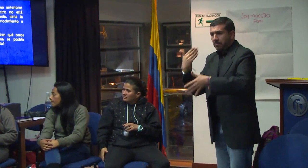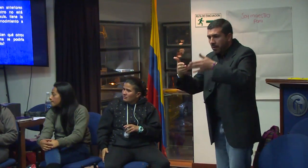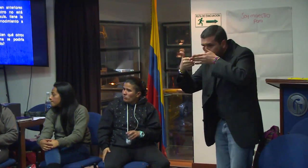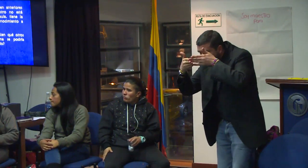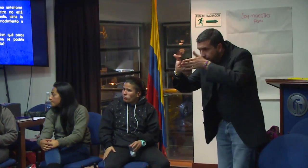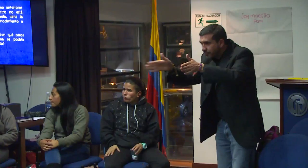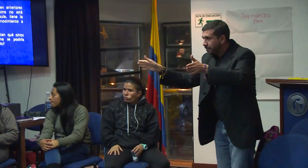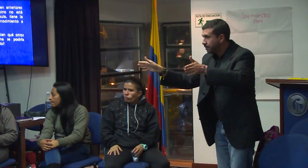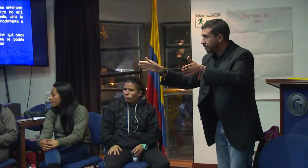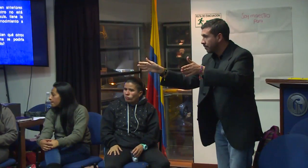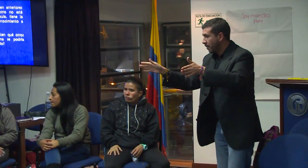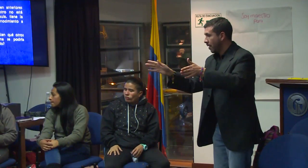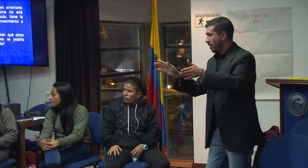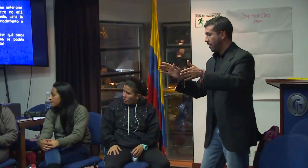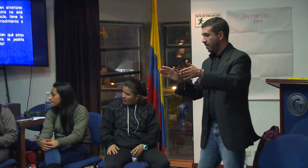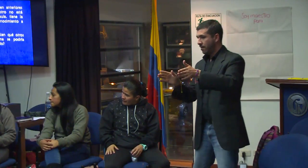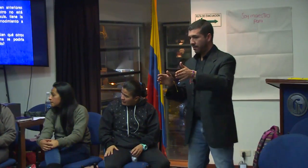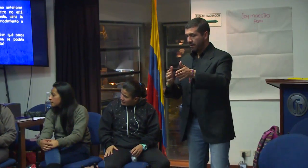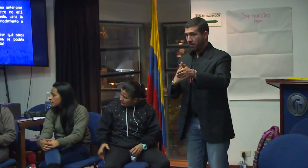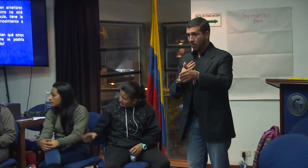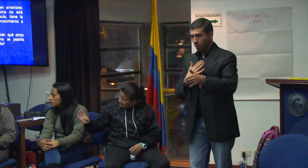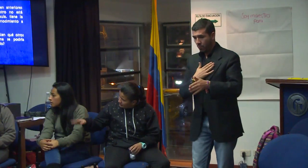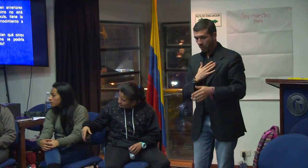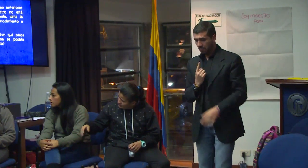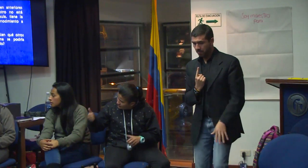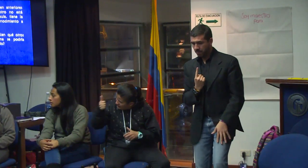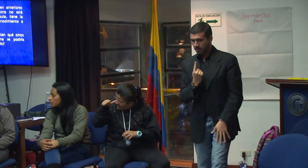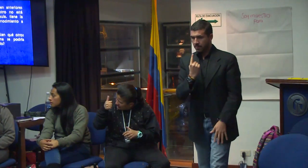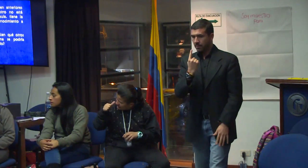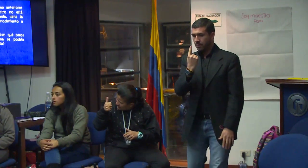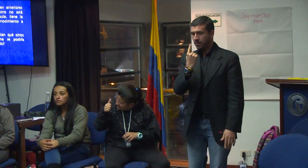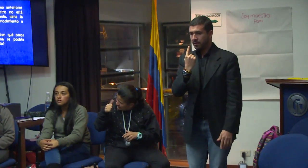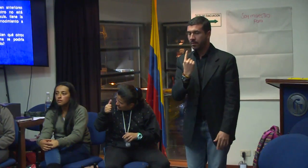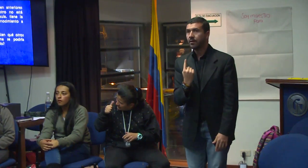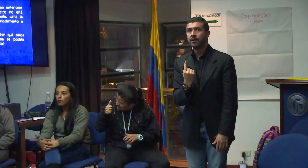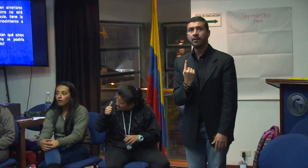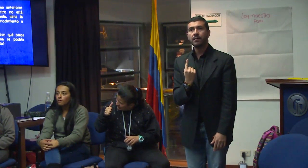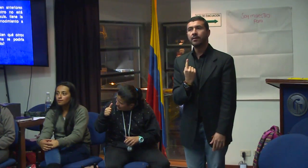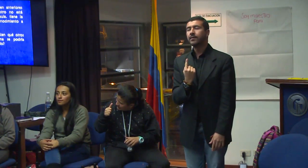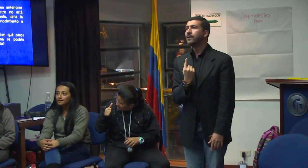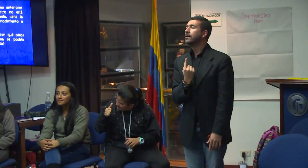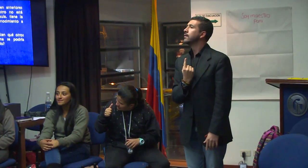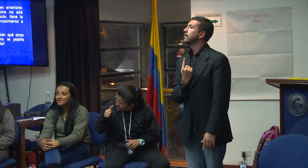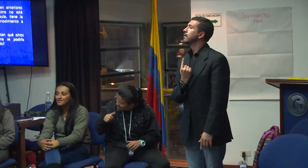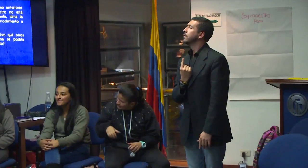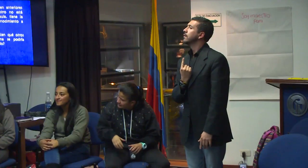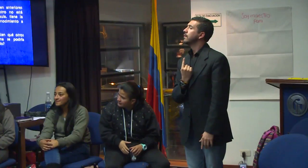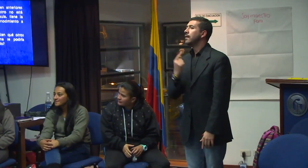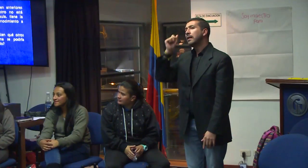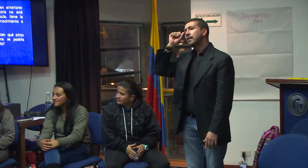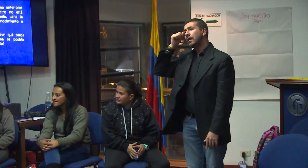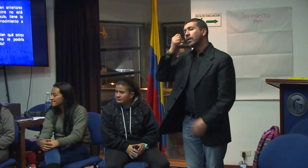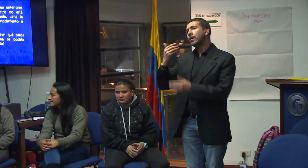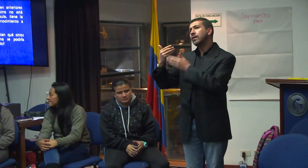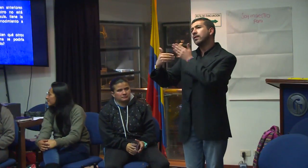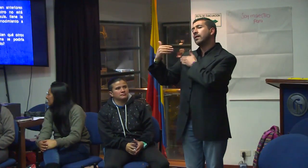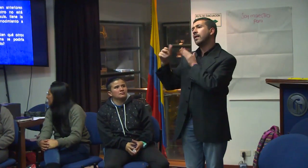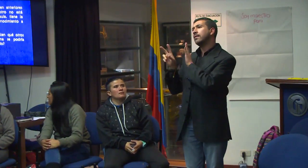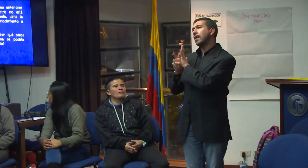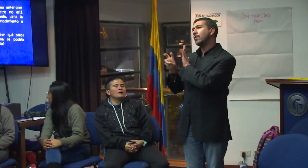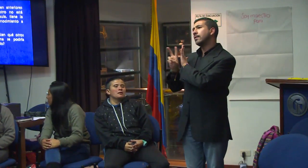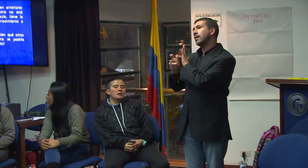¿Sí? Y esa parte me permite y me abre cuando llego a la universidad a trabajar como maestro me abre una mirada. Entonces,